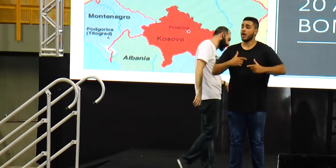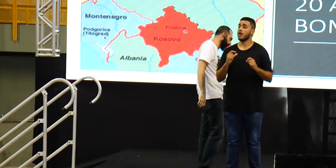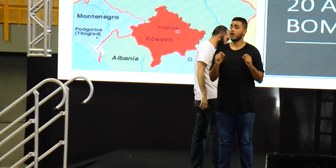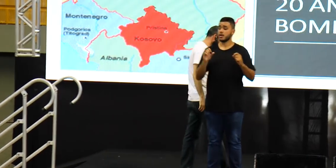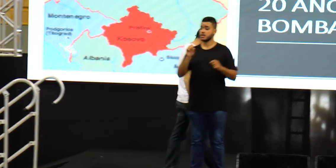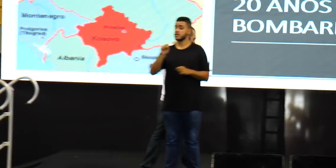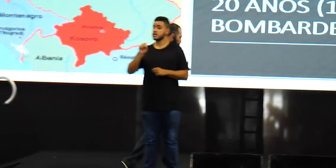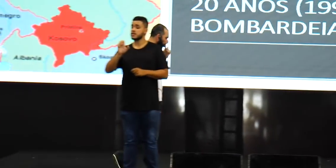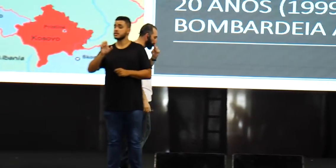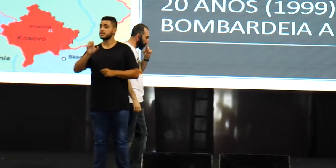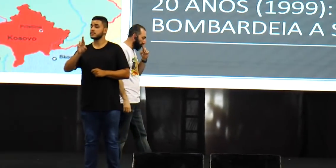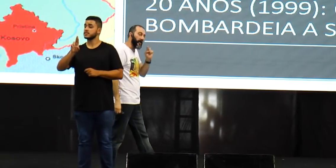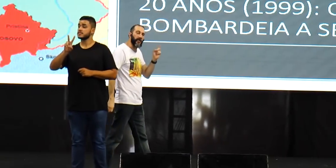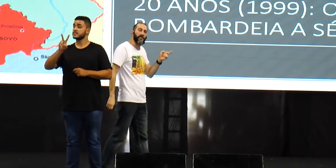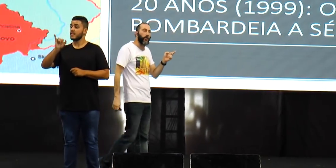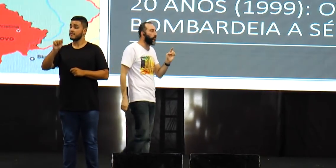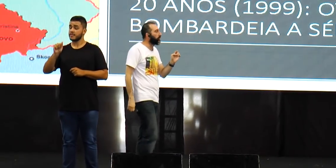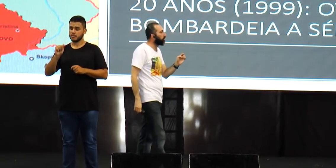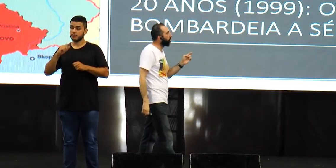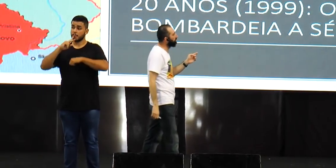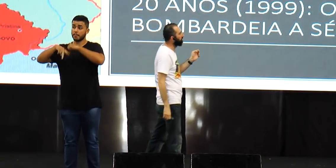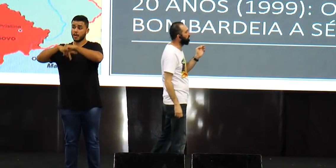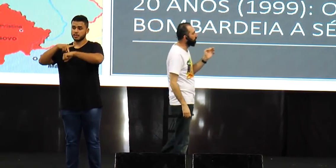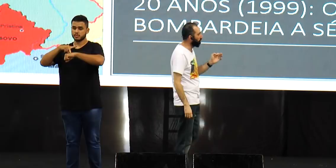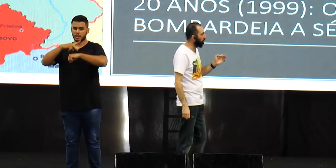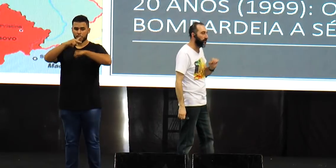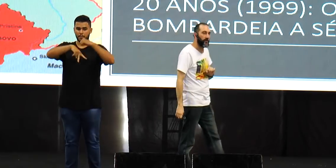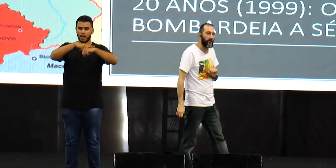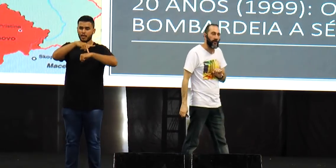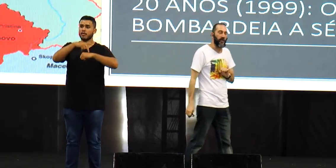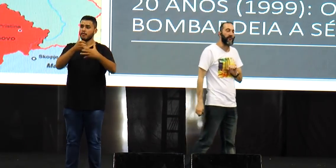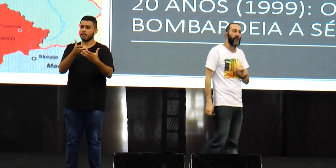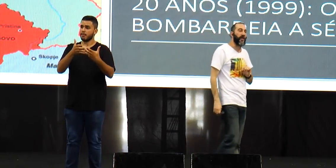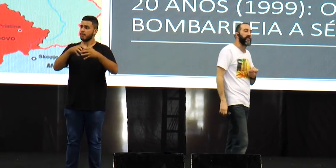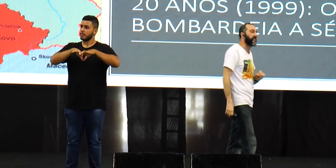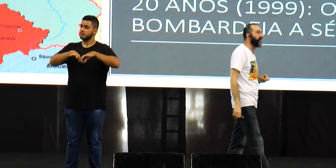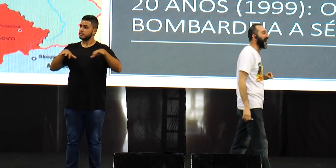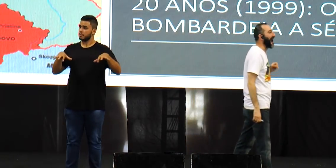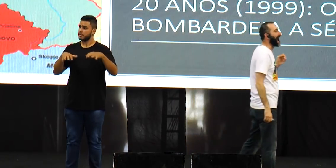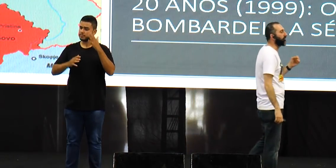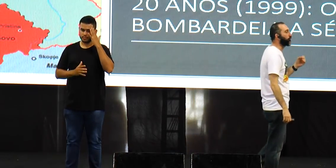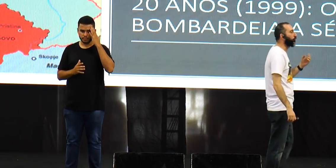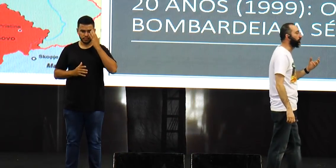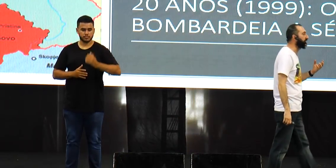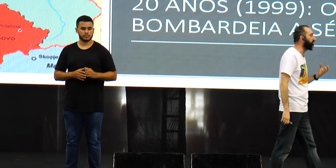da Sérvia. E aí Slobodan Milosevic, ele fez